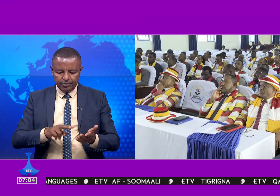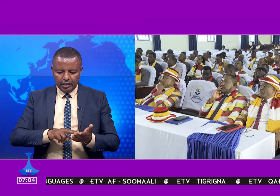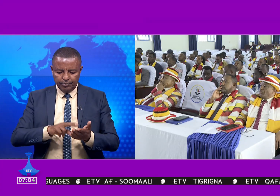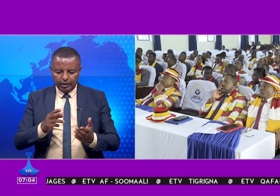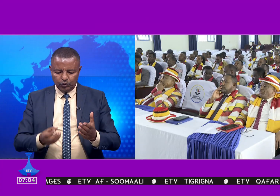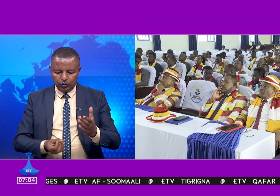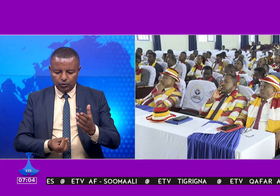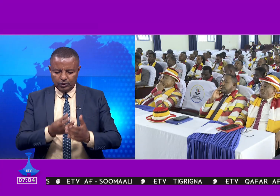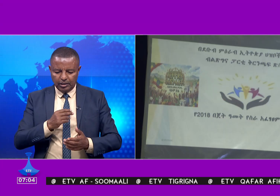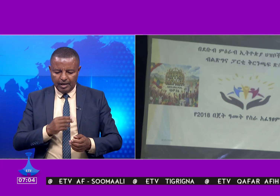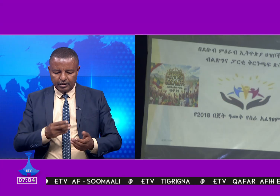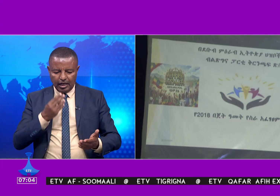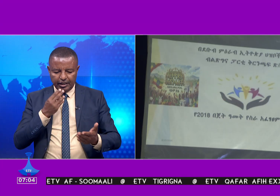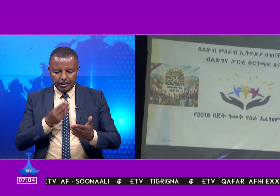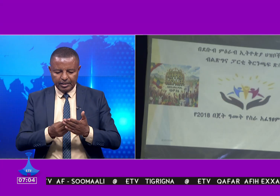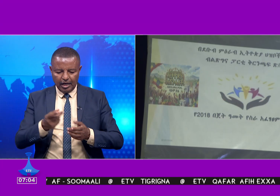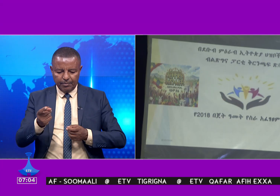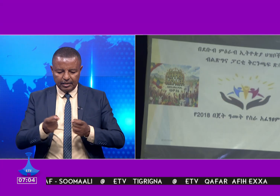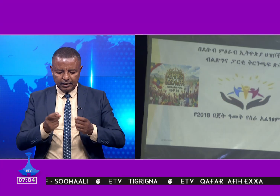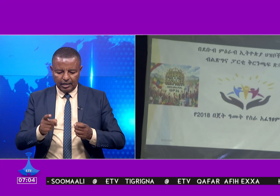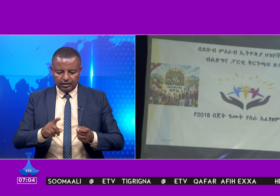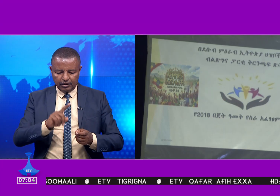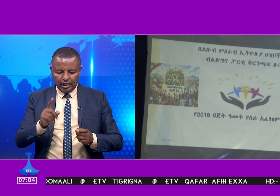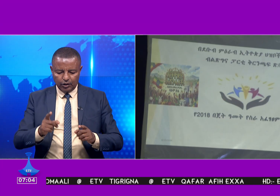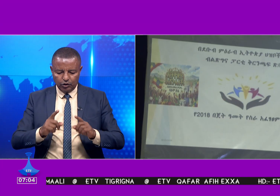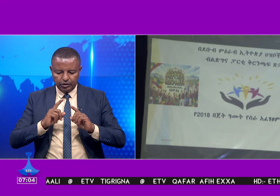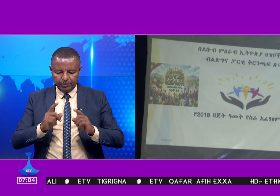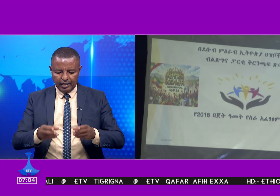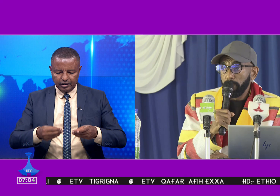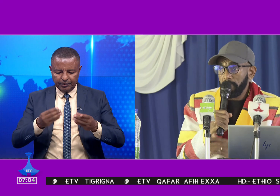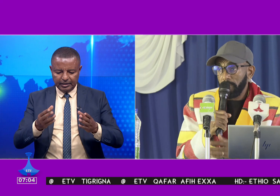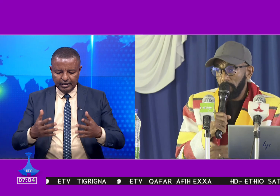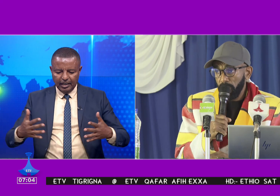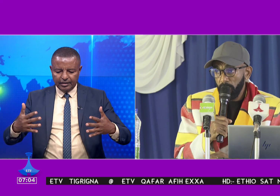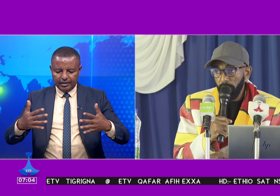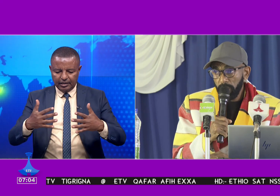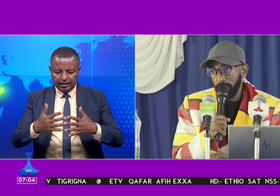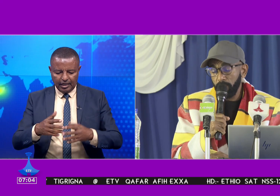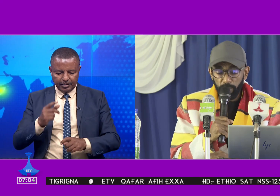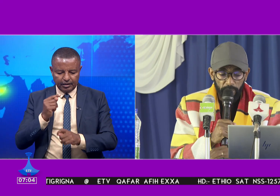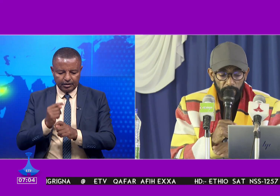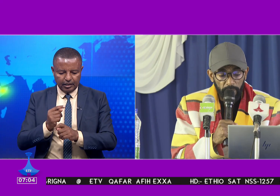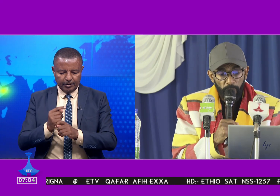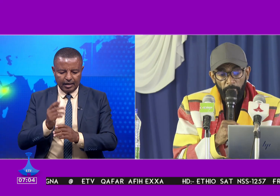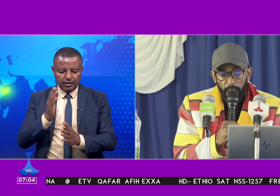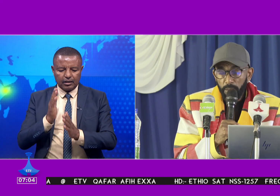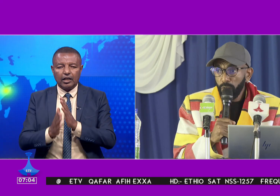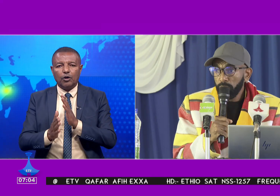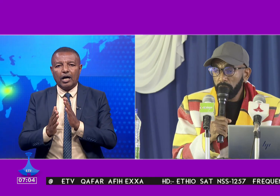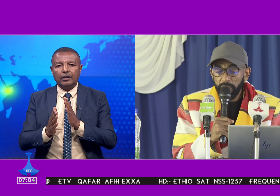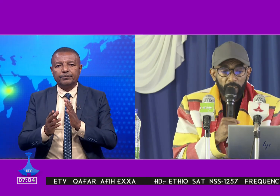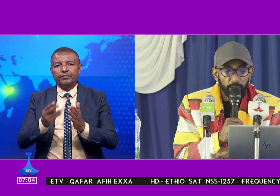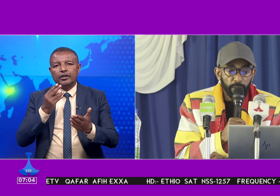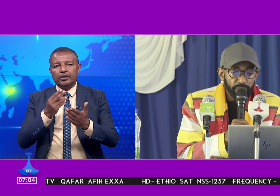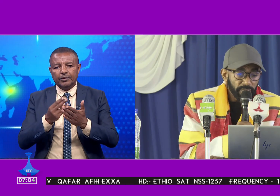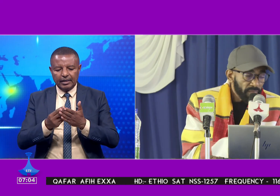ከህዝብ ለሚነሱ ልማትና የመልካም አስተዳደር ጥያቄዎች ምላሽ የመስጠት የተቀናጀ ተግባር